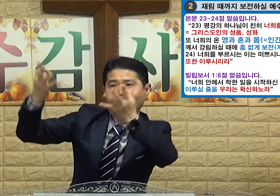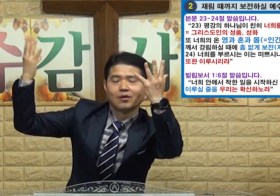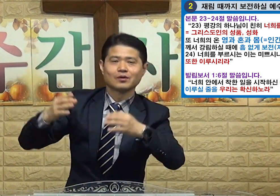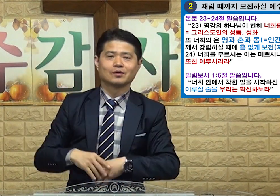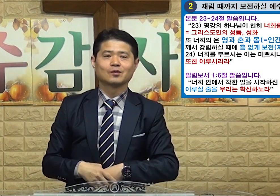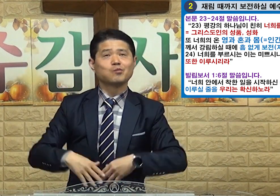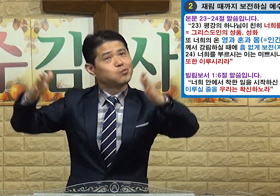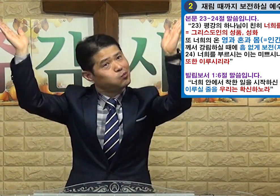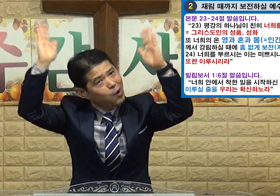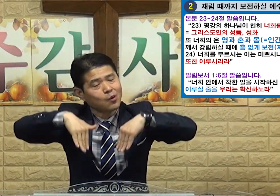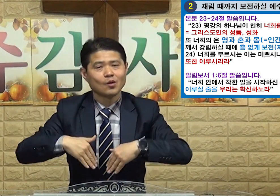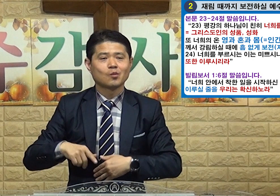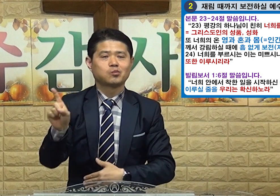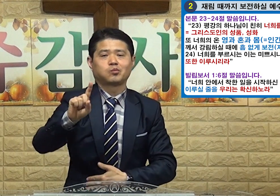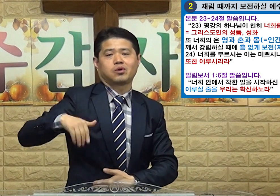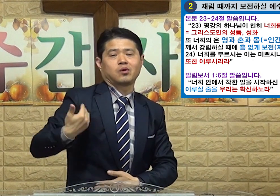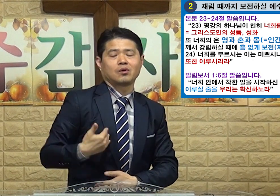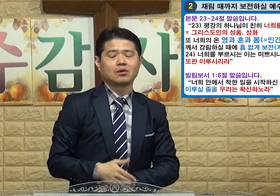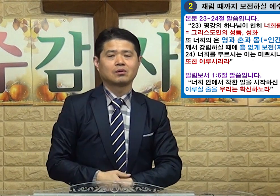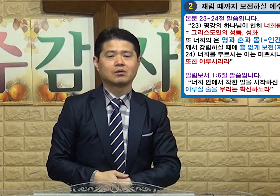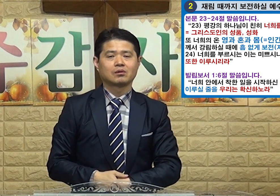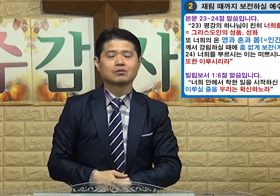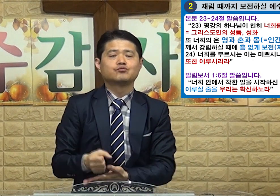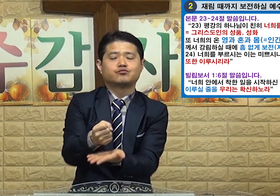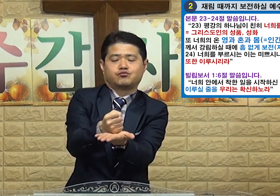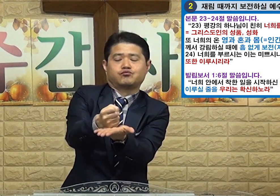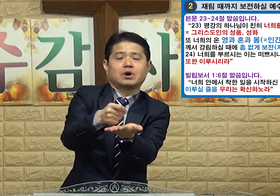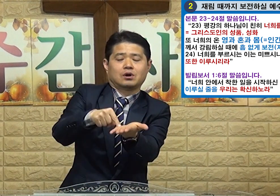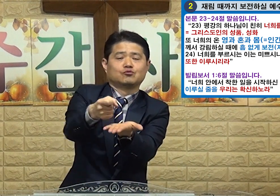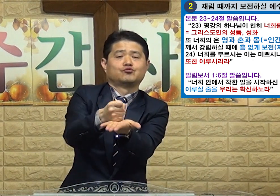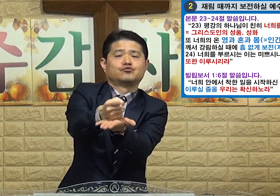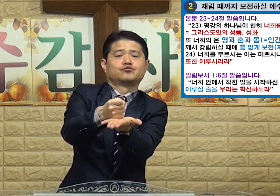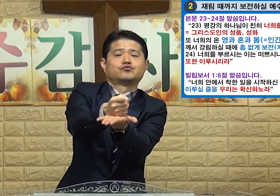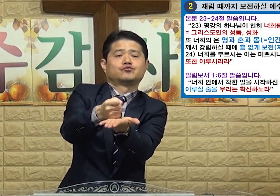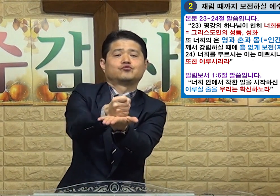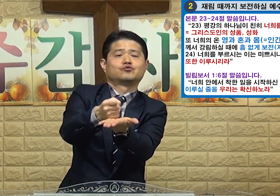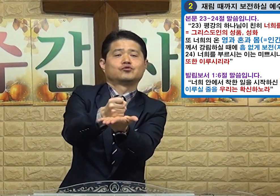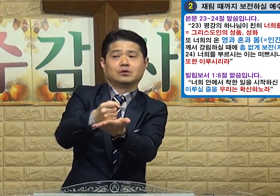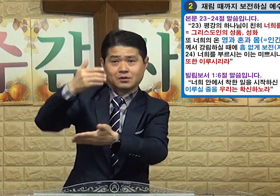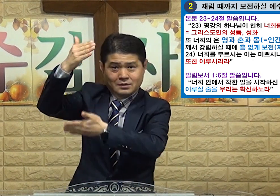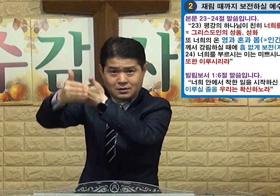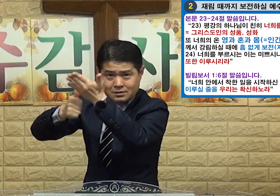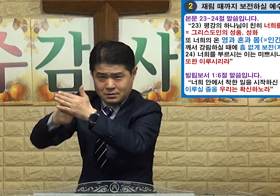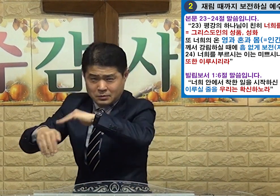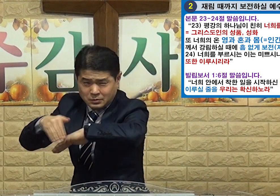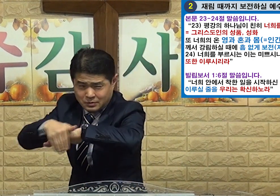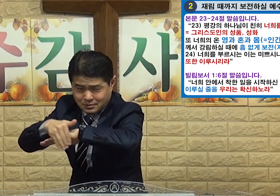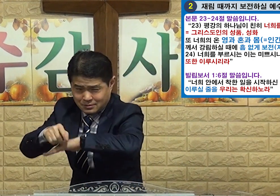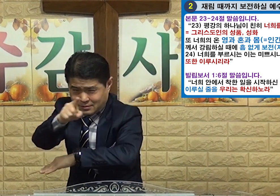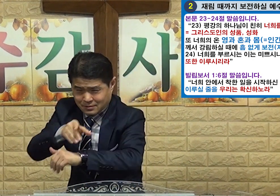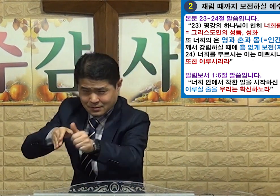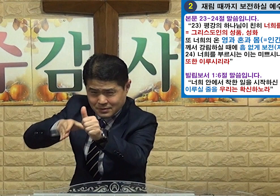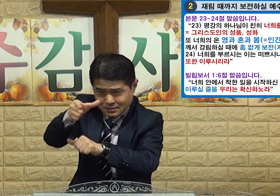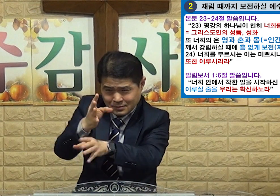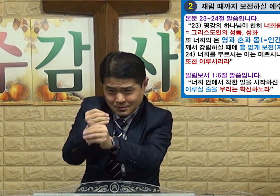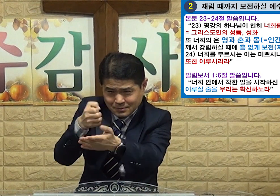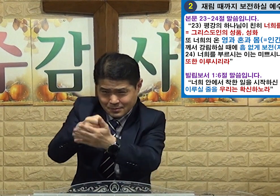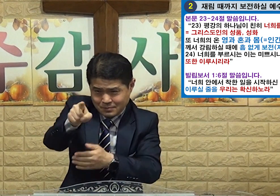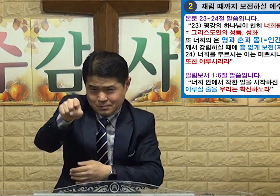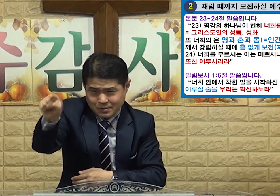1분이 지나서 죽을 수도 있고 이 건물이 무너질 수도 있고, 이것은 다 운에 맡기고